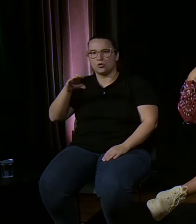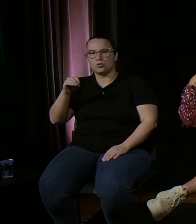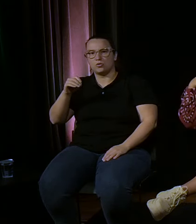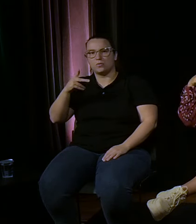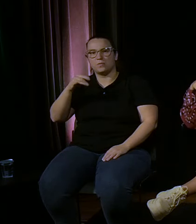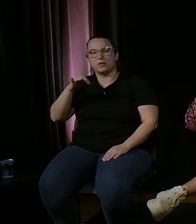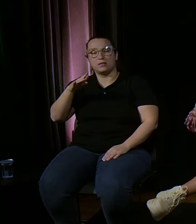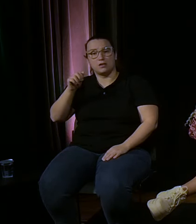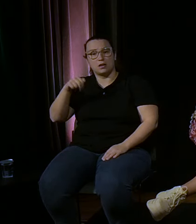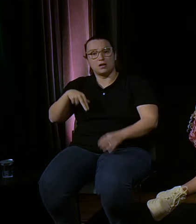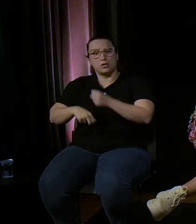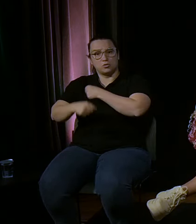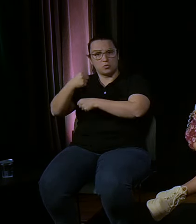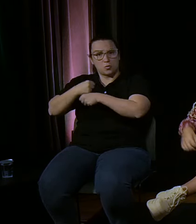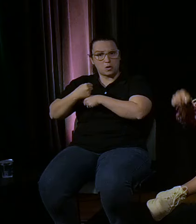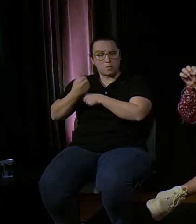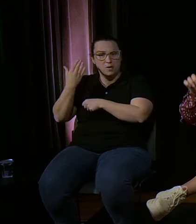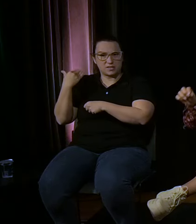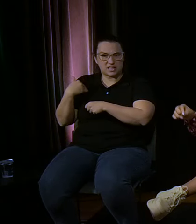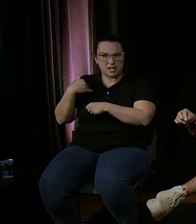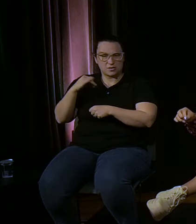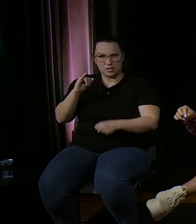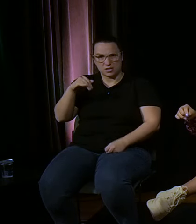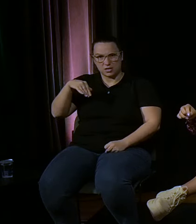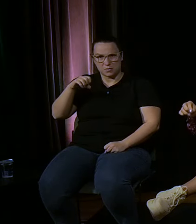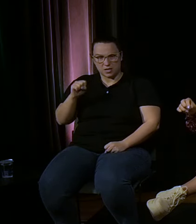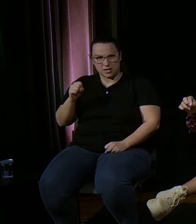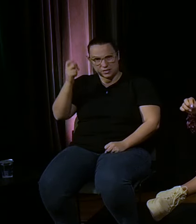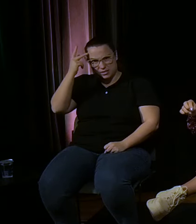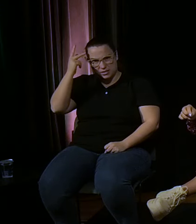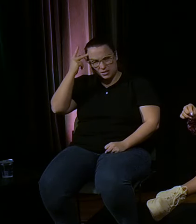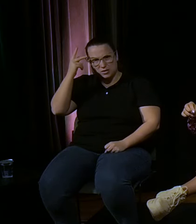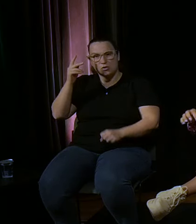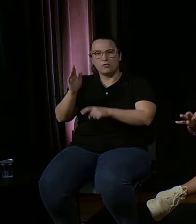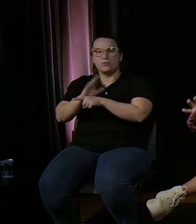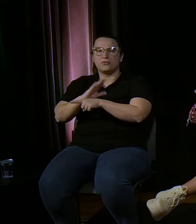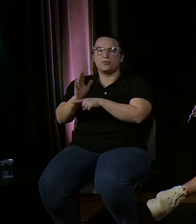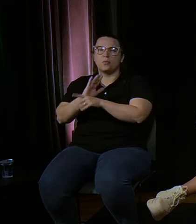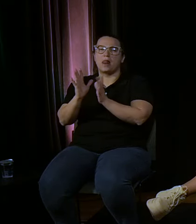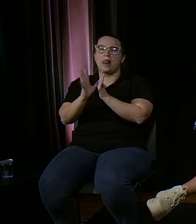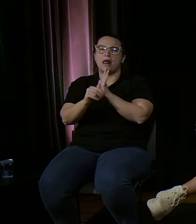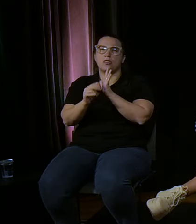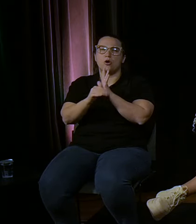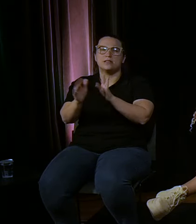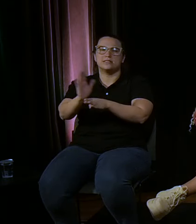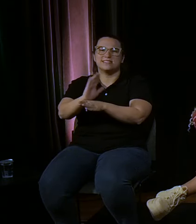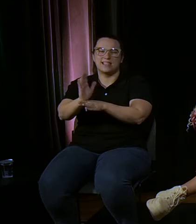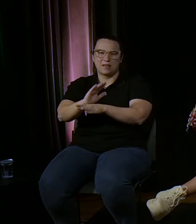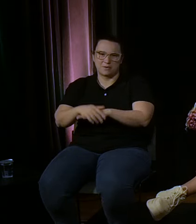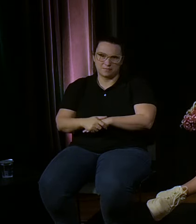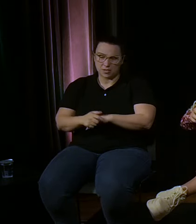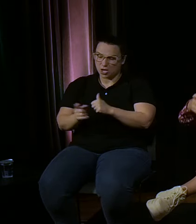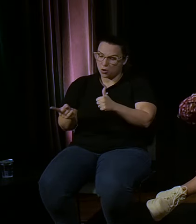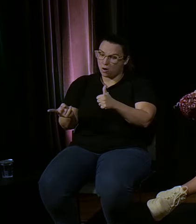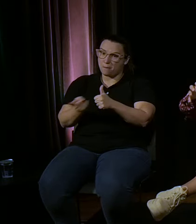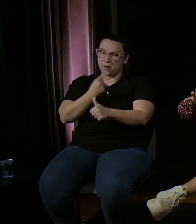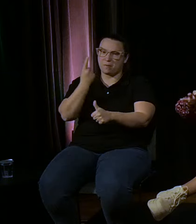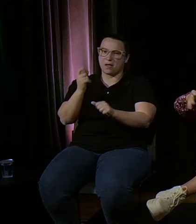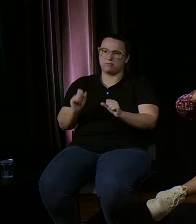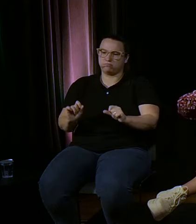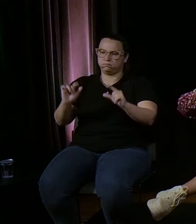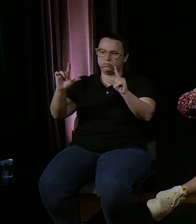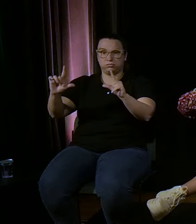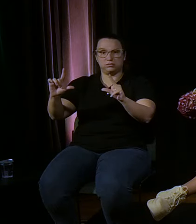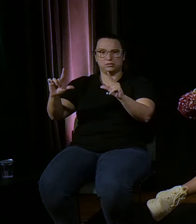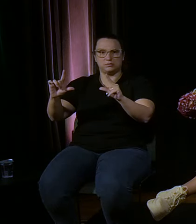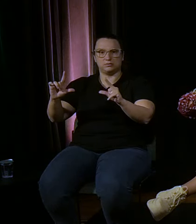o ano passado, no IMS Paulista, sobre um filme chamado Ladrões de Cinema. E o primeiro gesto do filme, né, tá